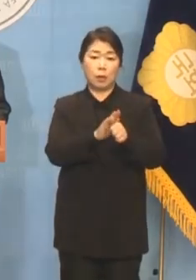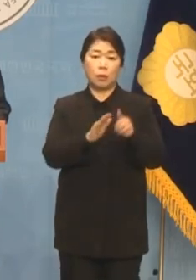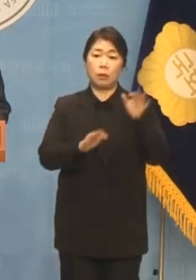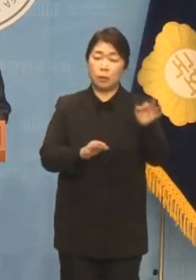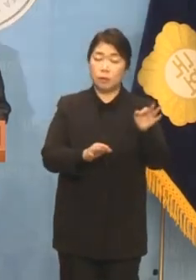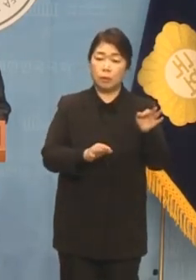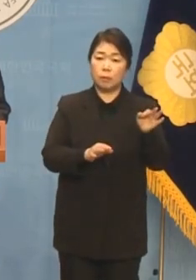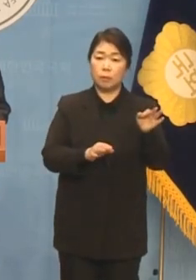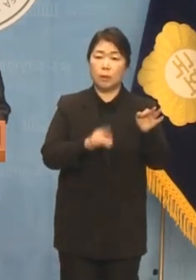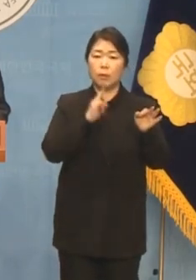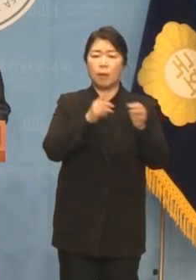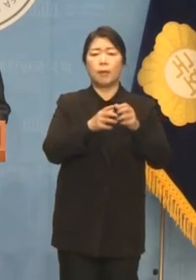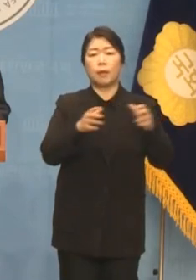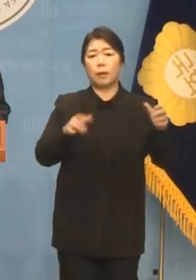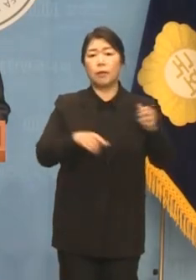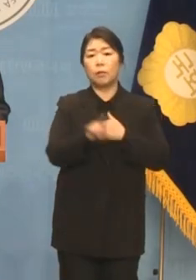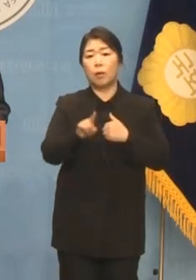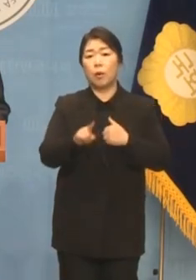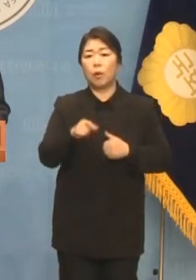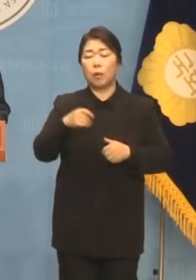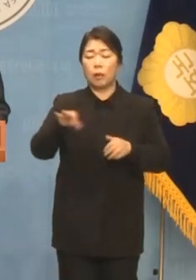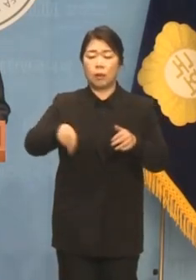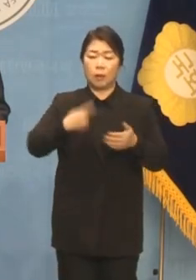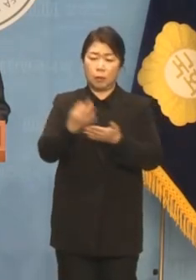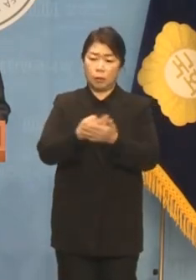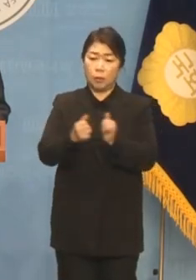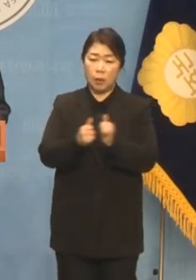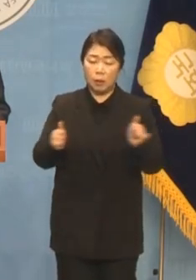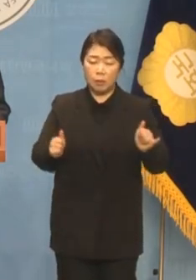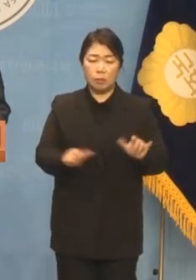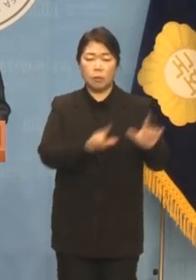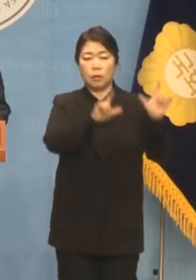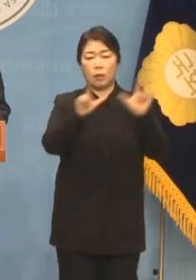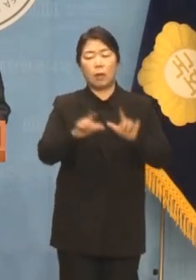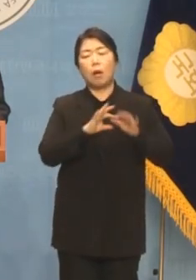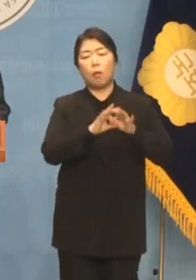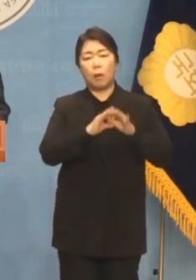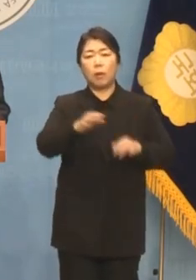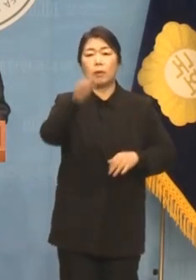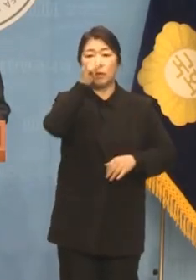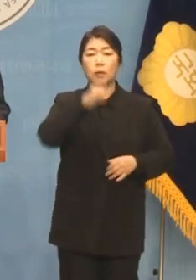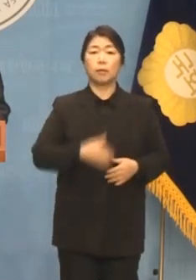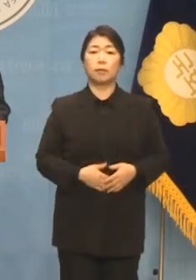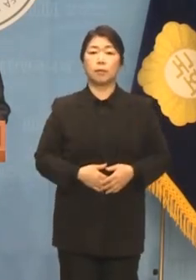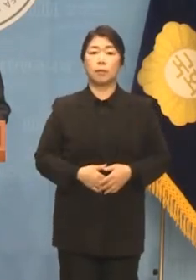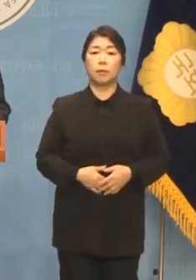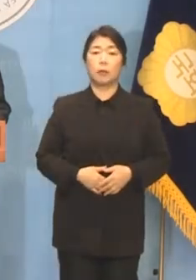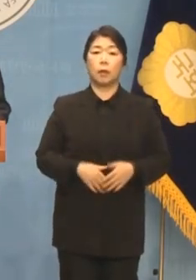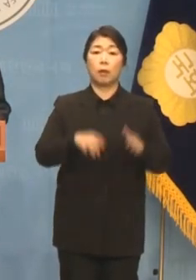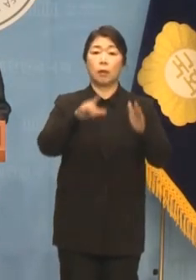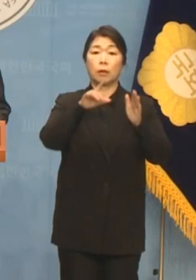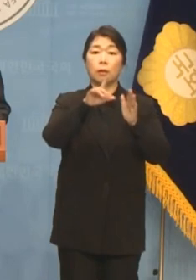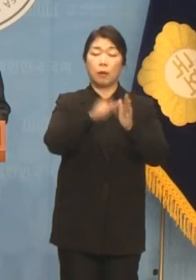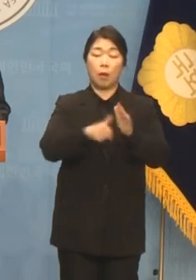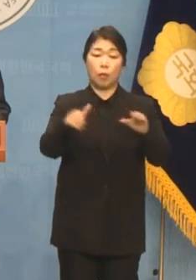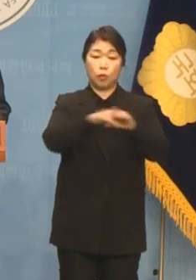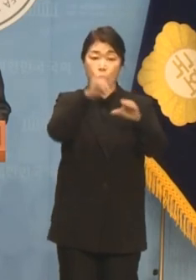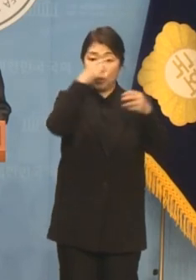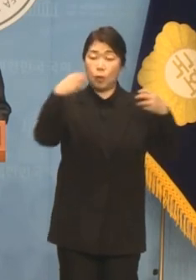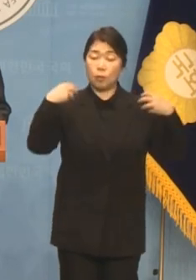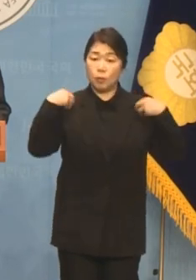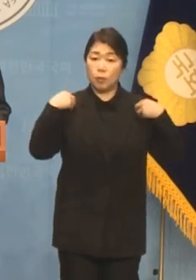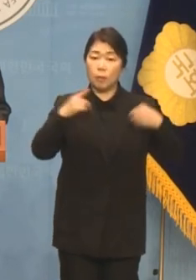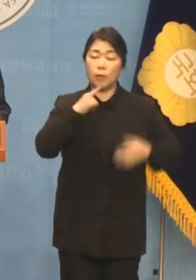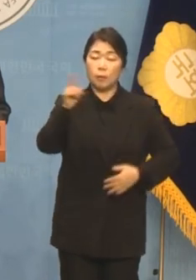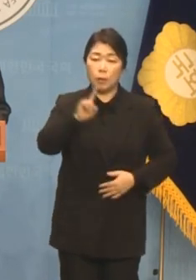논쟁은 소상공인들에게는 생존과 직결된 문제였습니다 당시 문재인 정부는